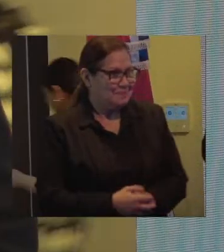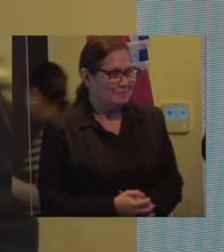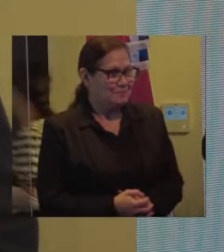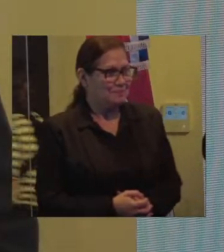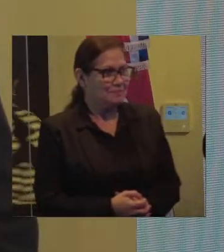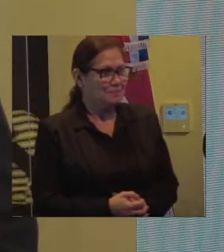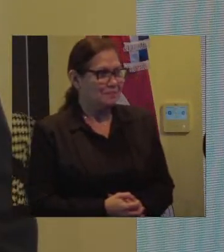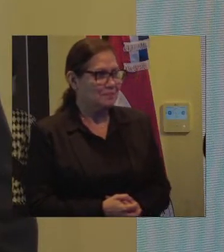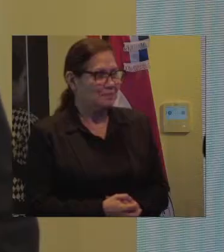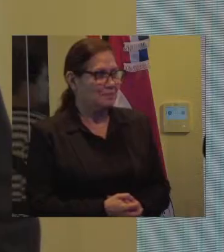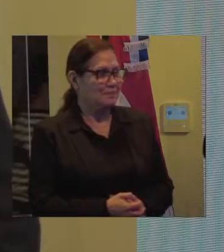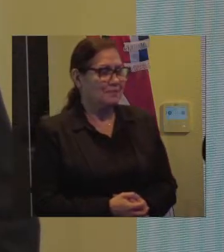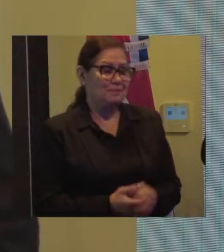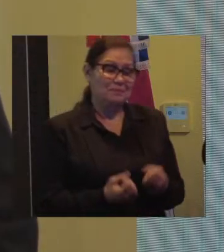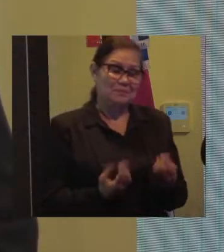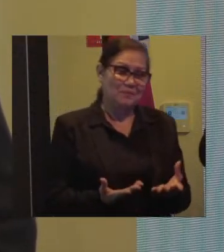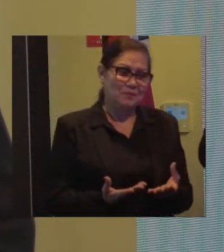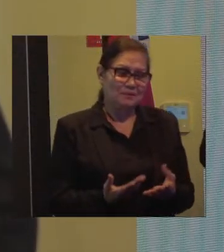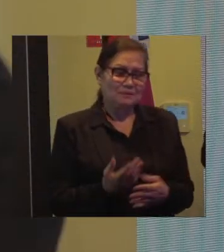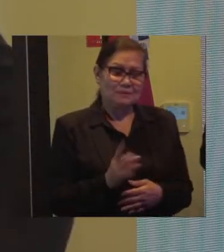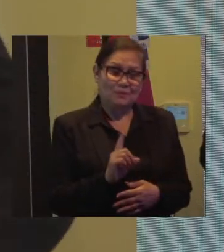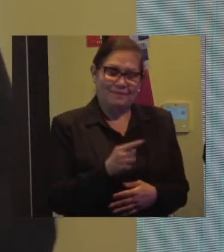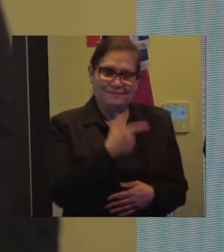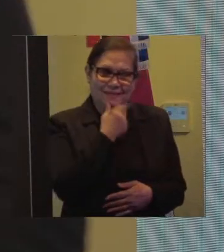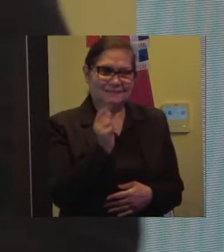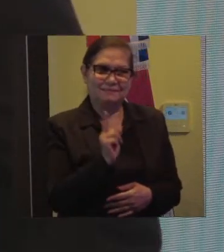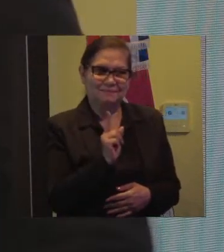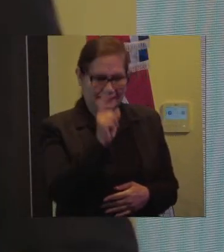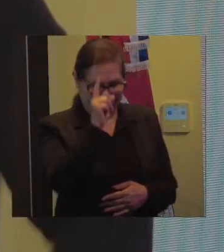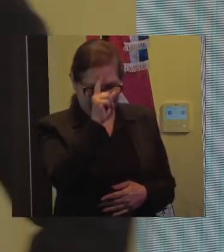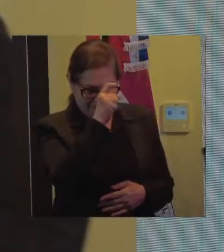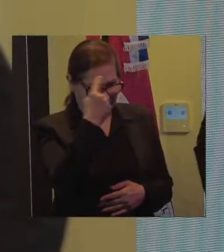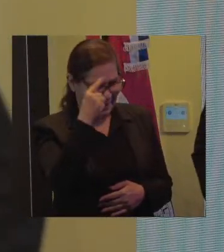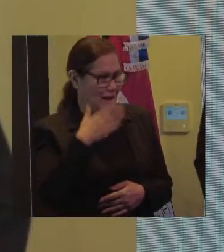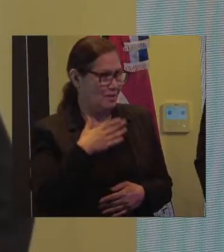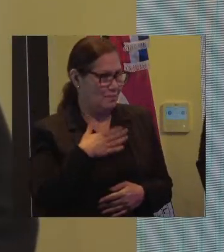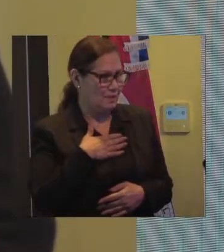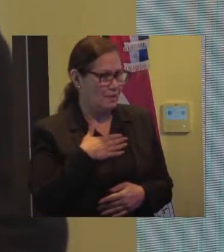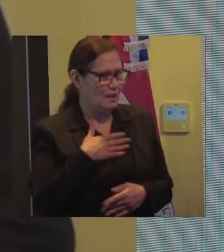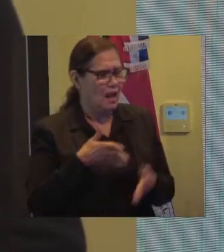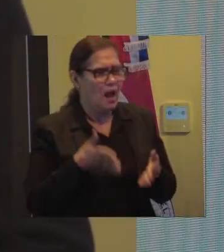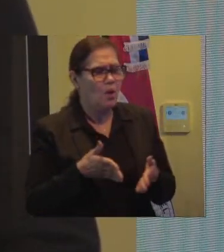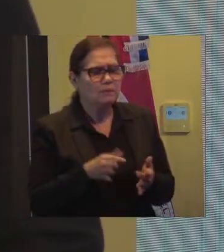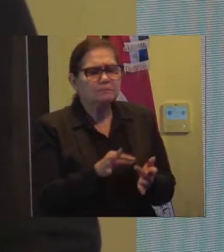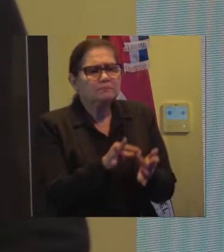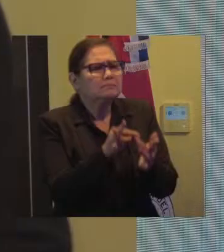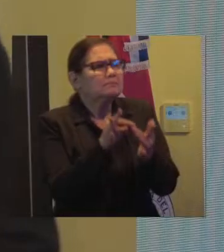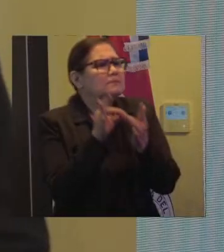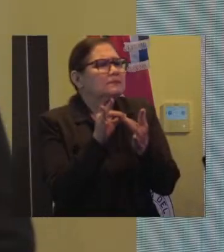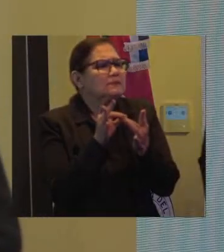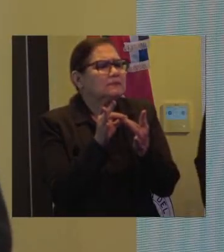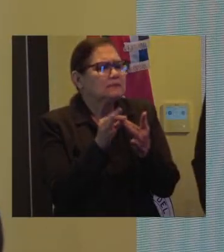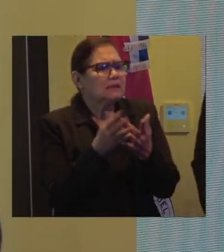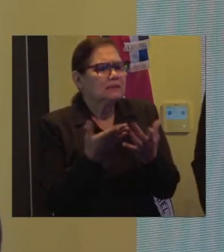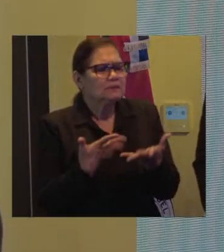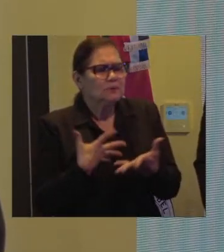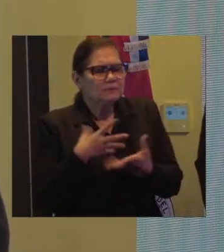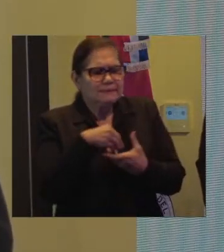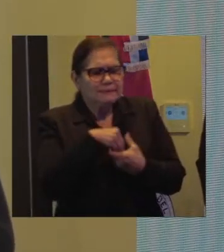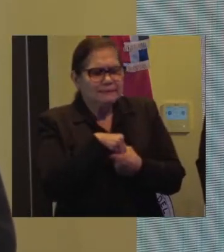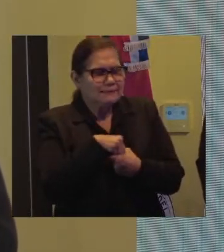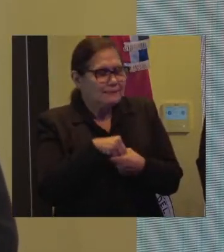Mm, Me va a costar un poquitito. Bueno, para mí es un momento muy especial, cargado de mucha